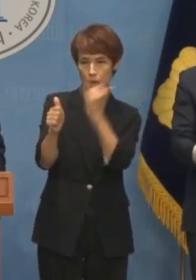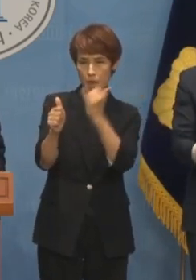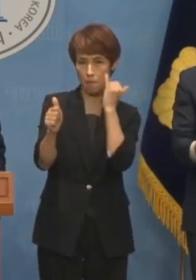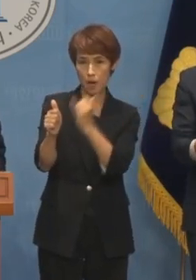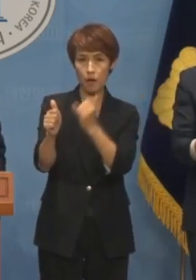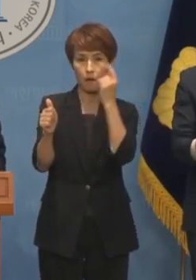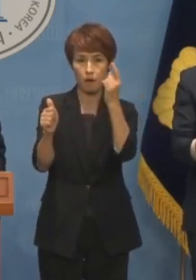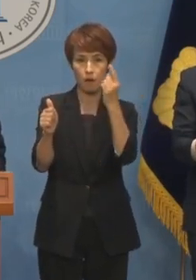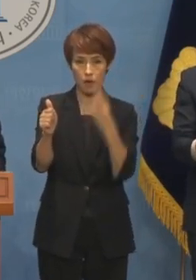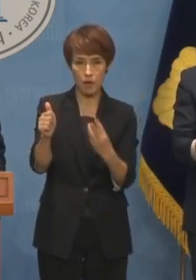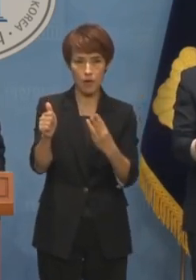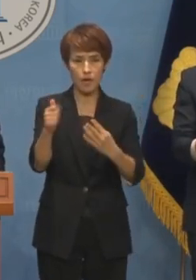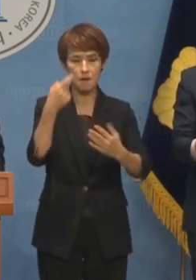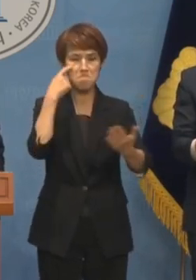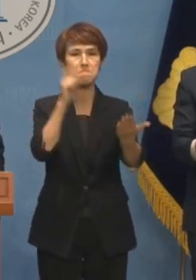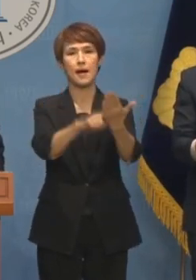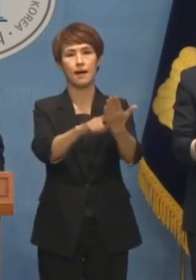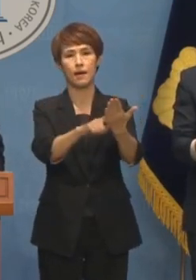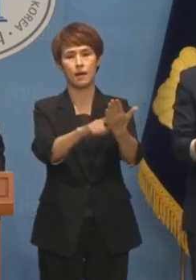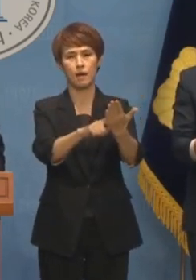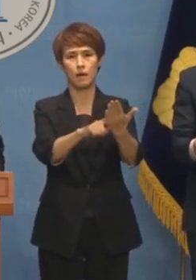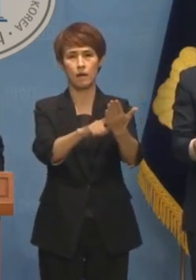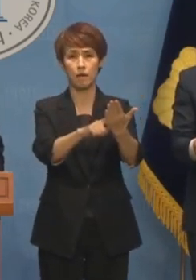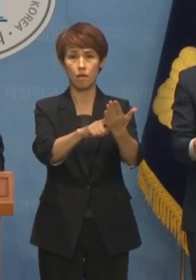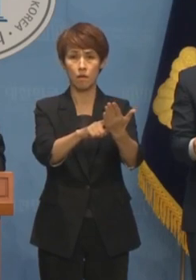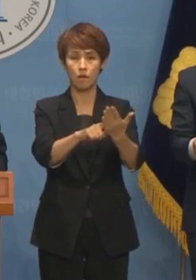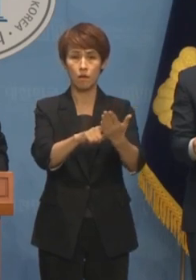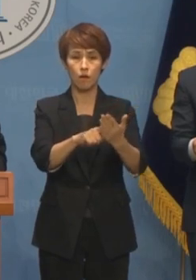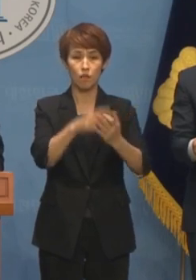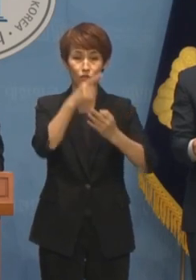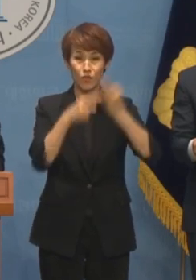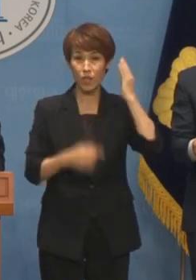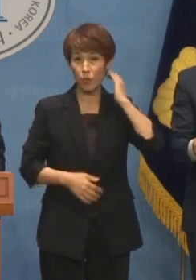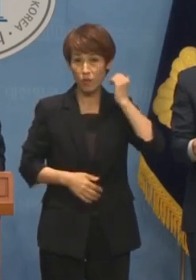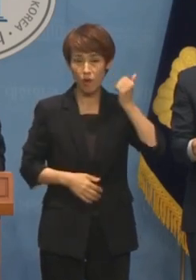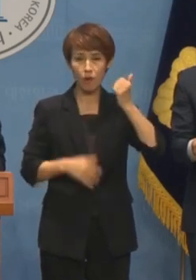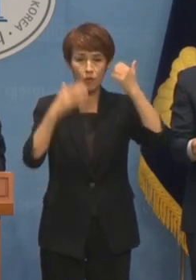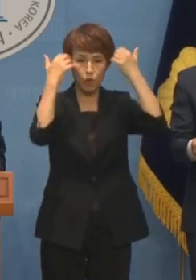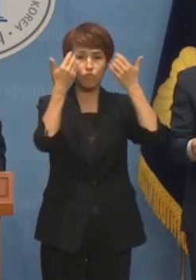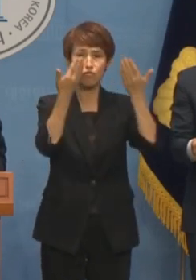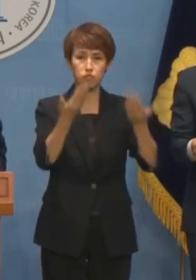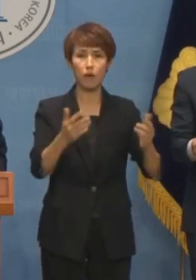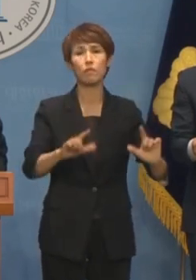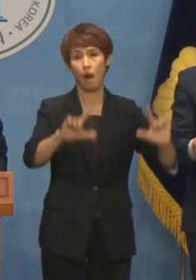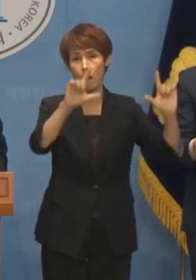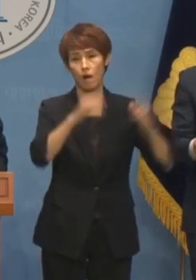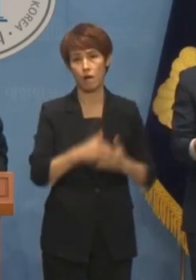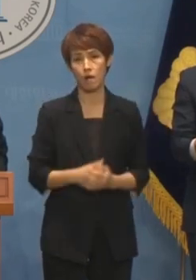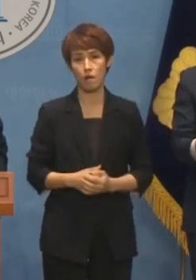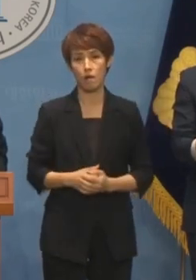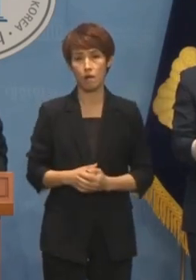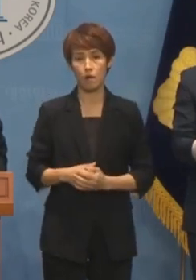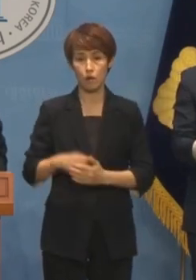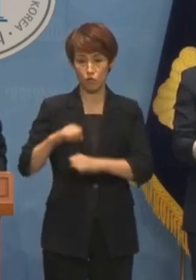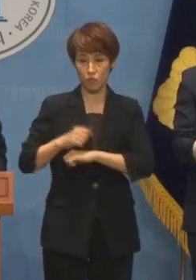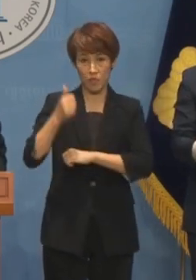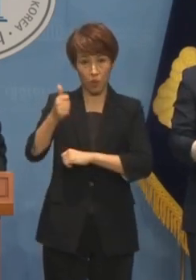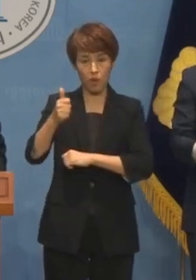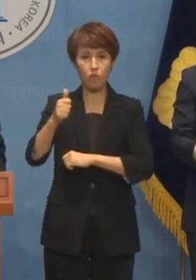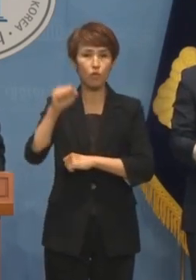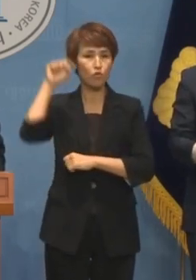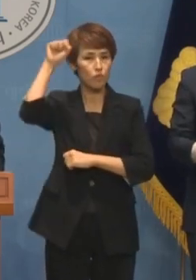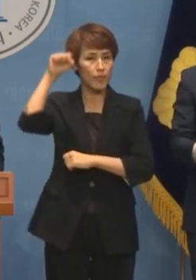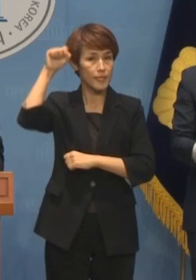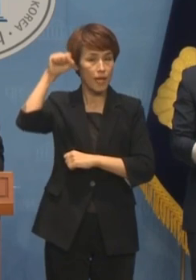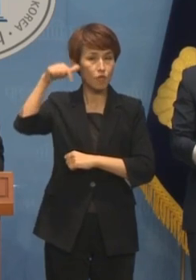걸었다는 사실이 드러났습니다. 이날은 윤 대통령의 여름 휴가 첫날이었고 이 전 장관은